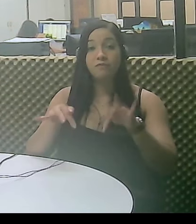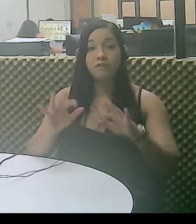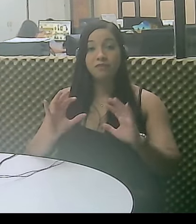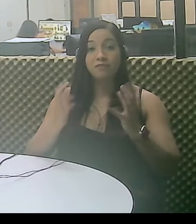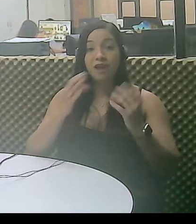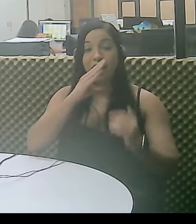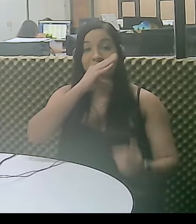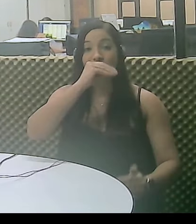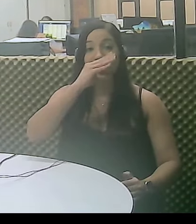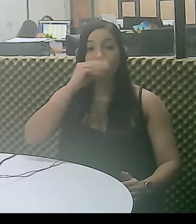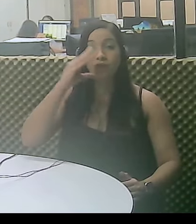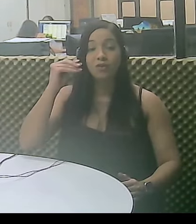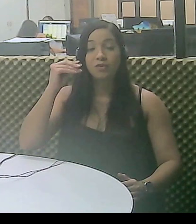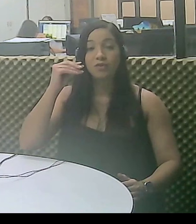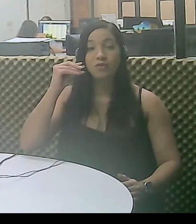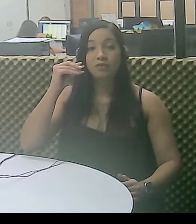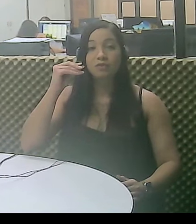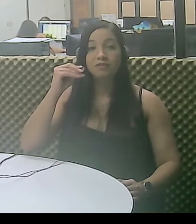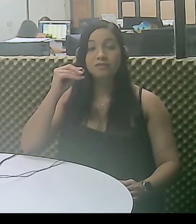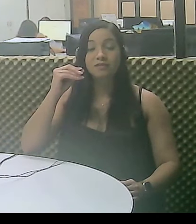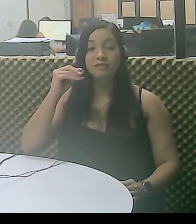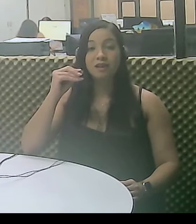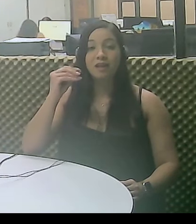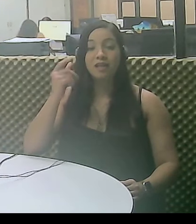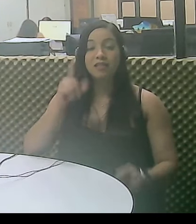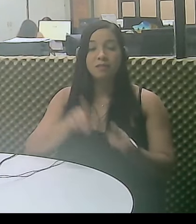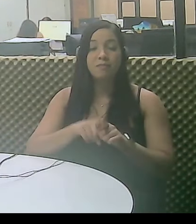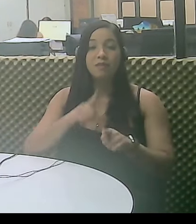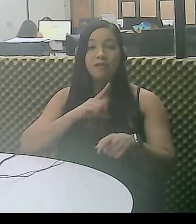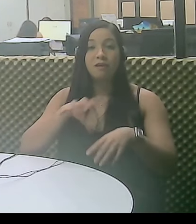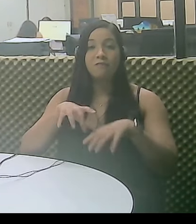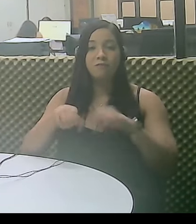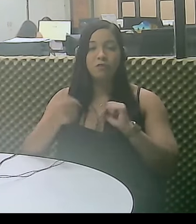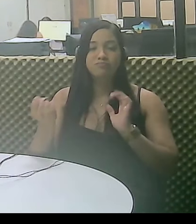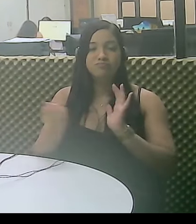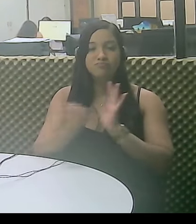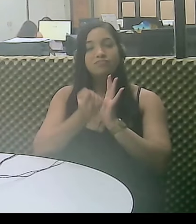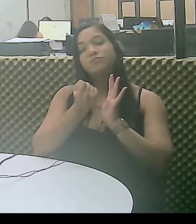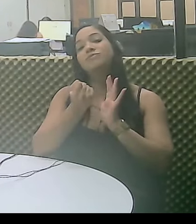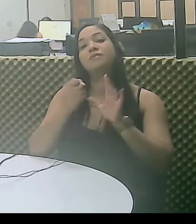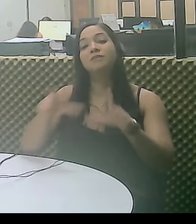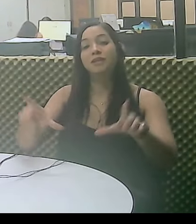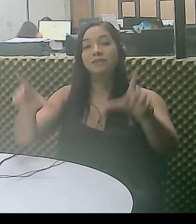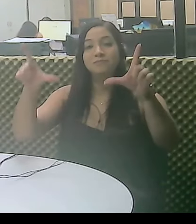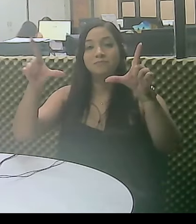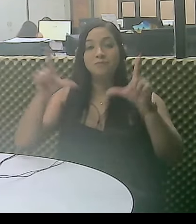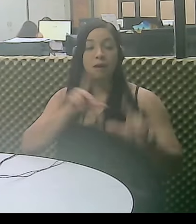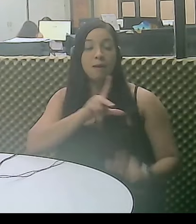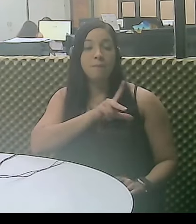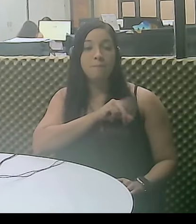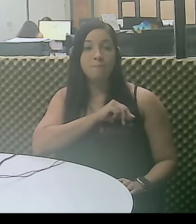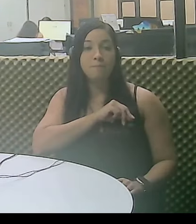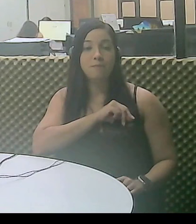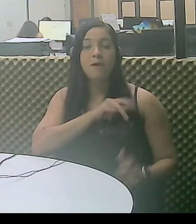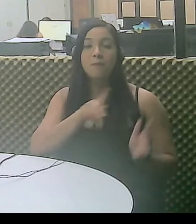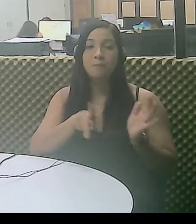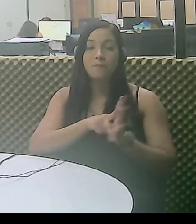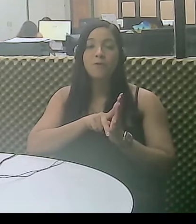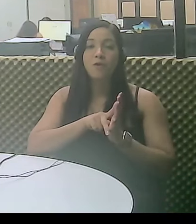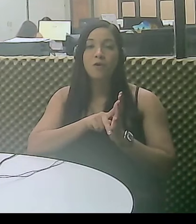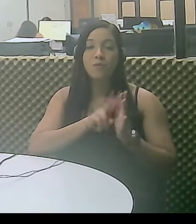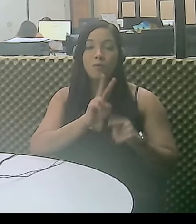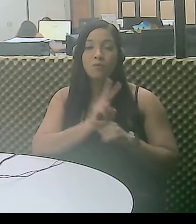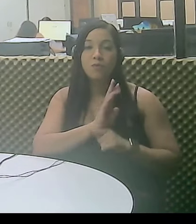os adolescentes participantes realizarão a formatura simbólica, com recebimento de um botão por serem guardiões